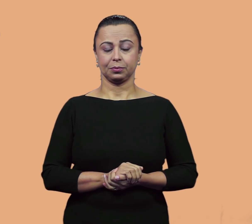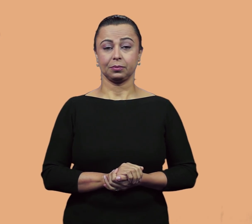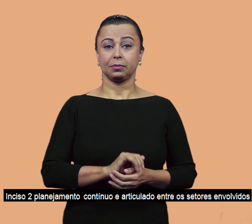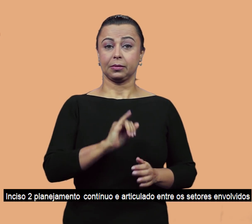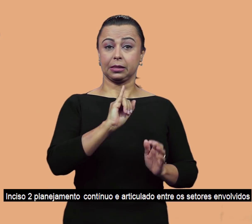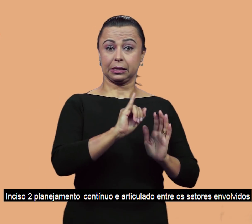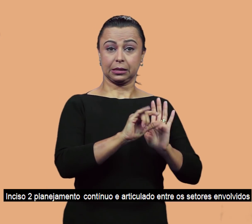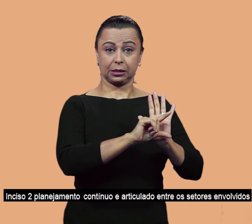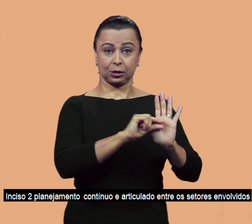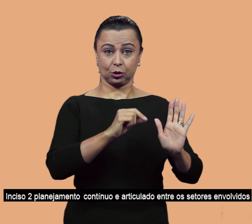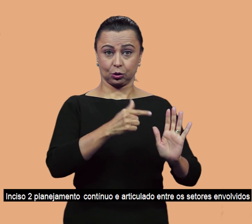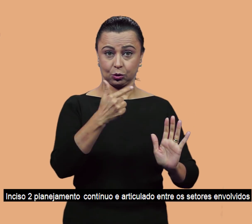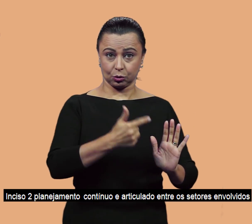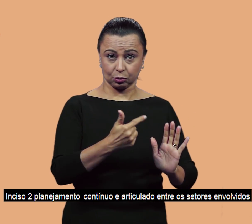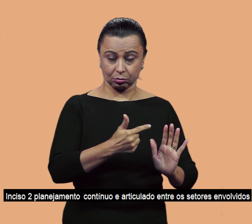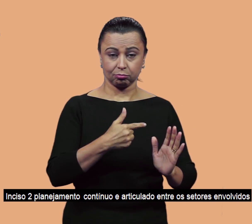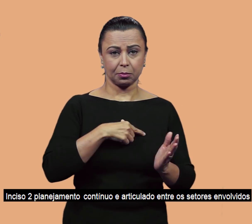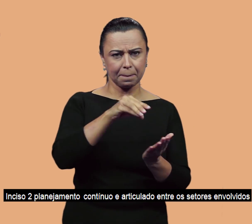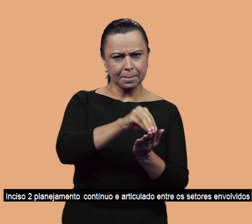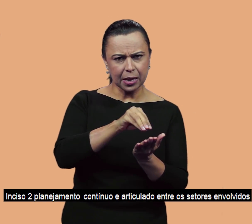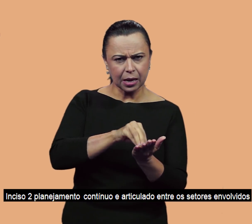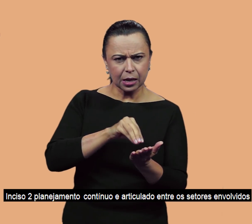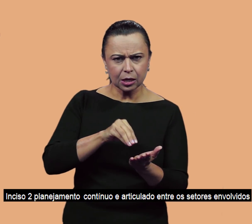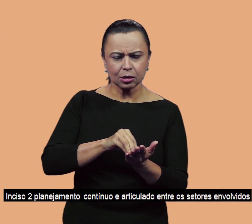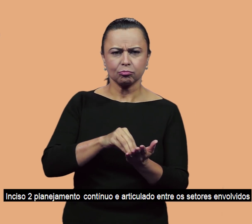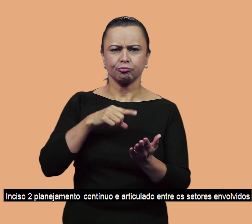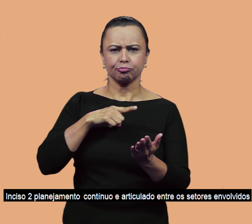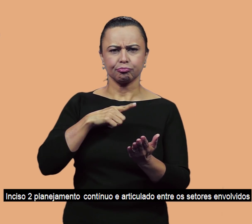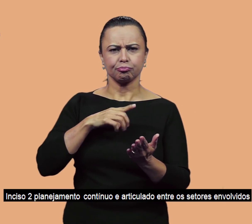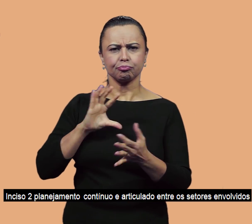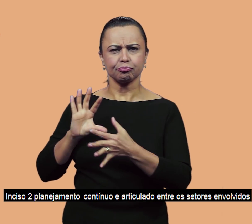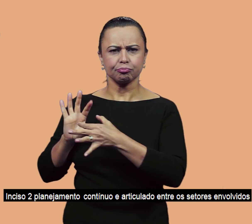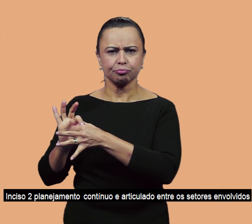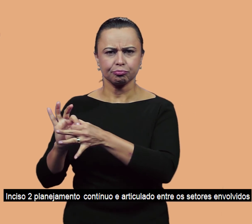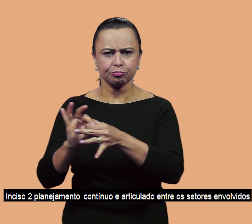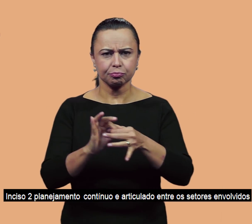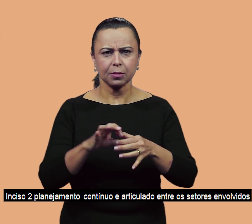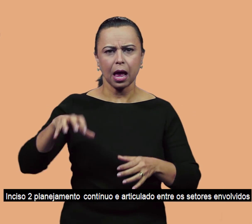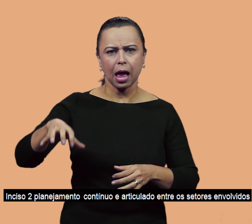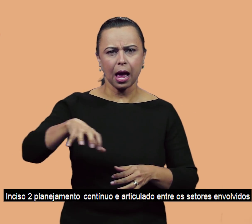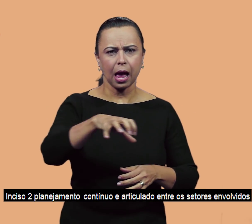2 planejamento contínuo e articulado entre os setores envolvidos